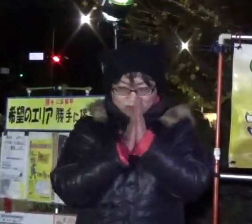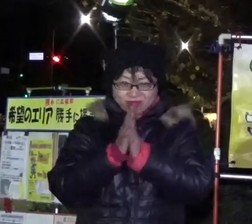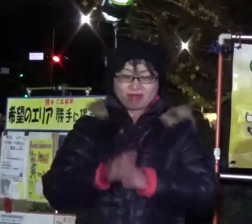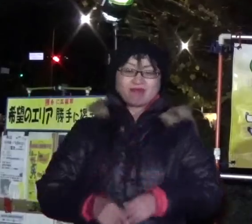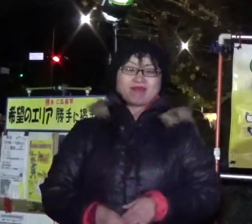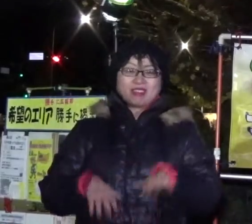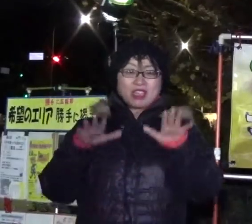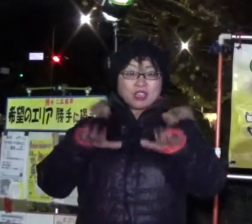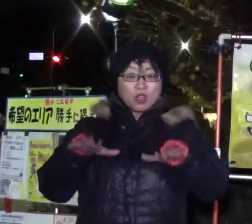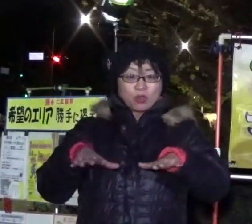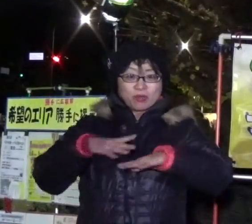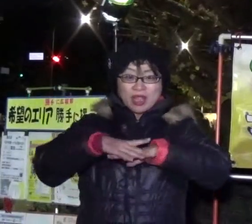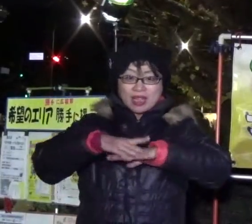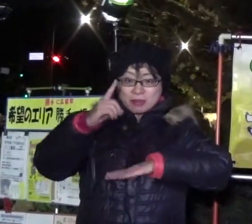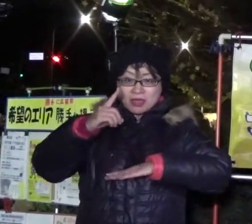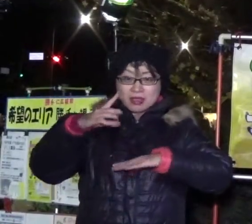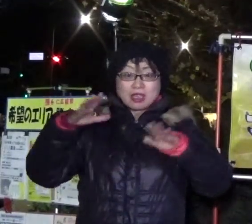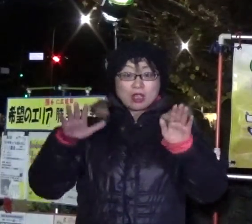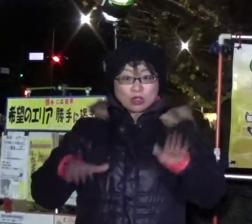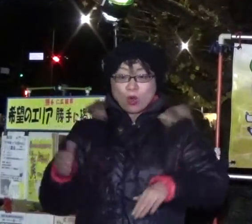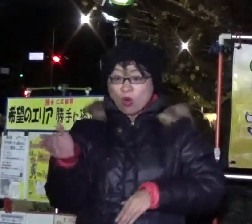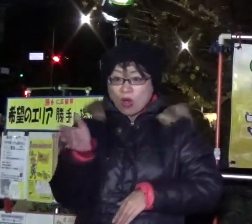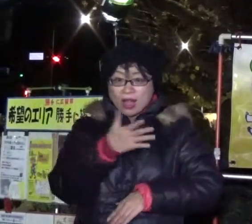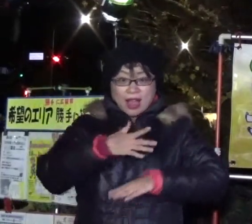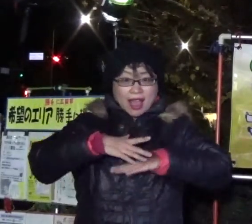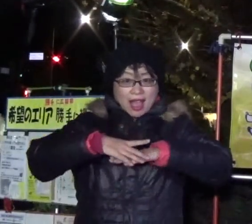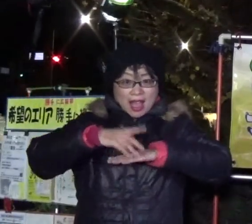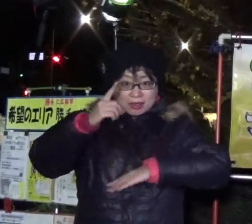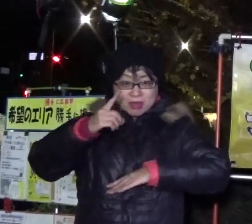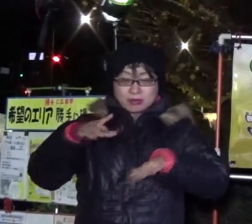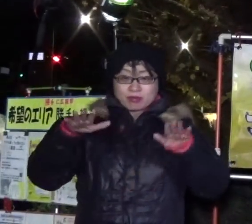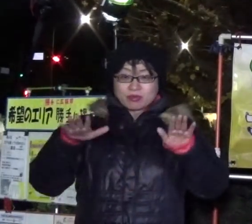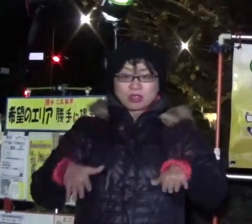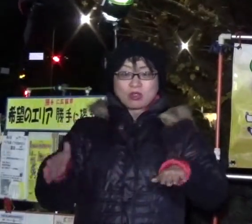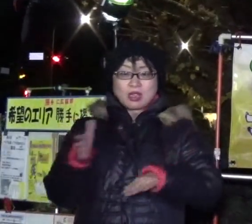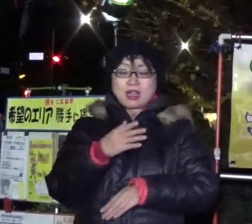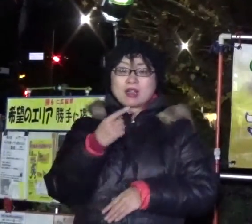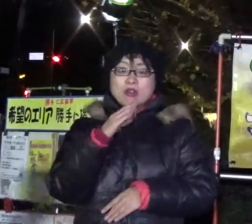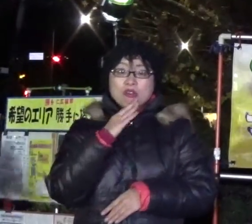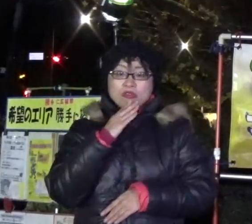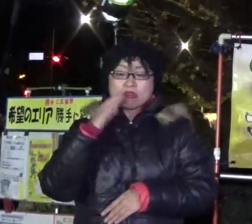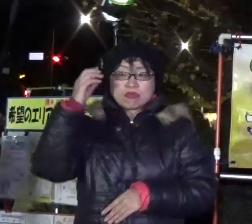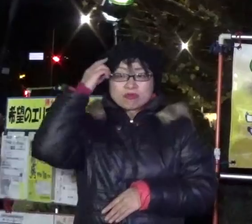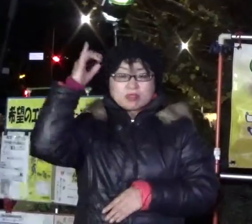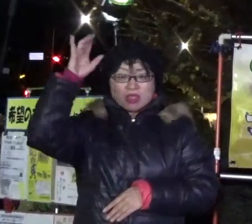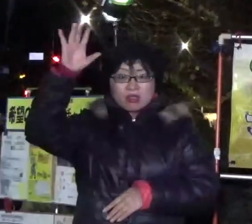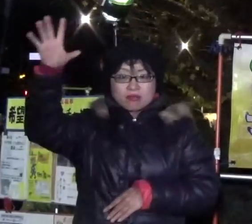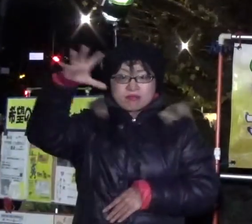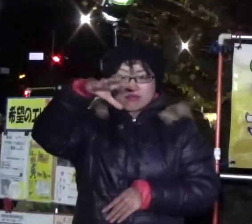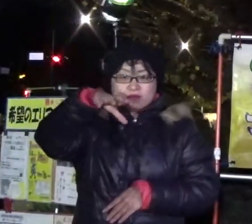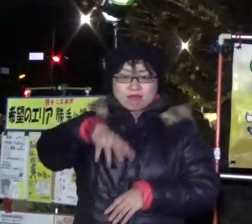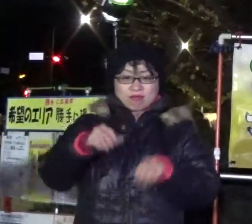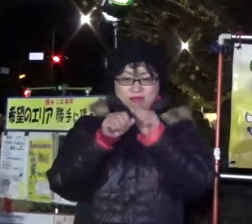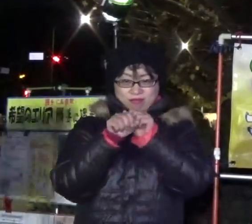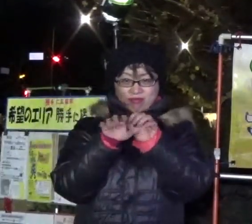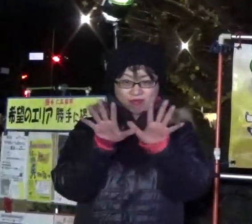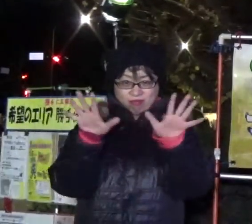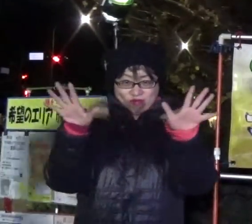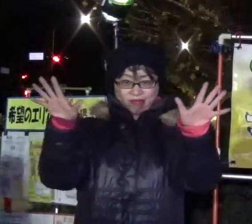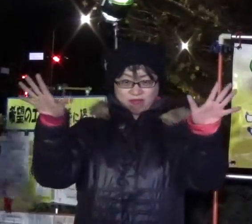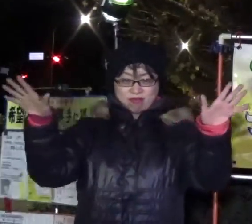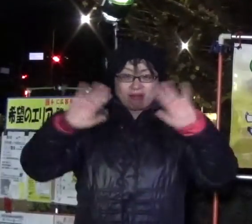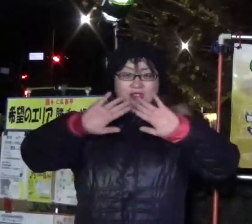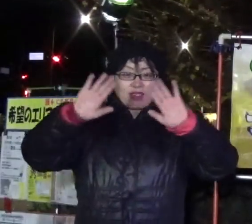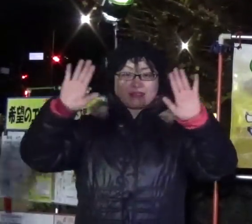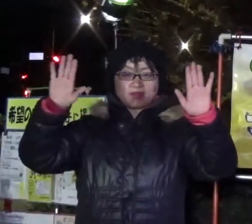今日が始まり、今日から始まり、今日から本当の希望のエリアの始まり。